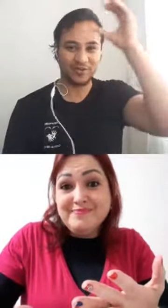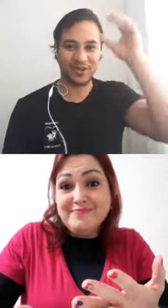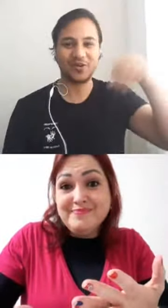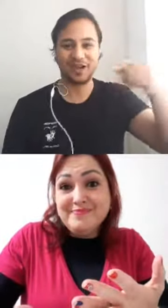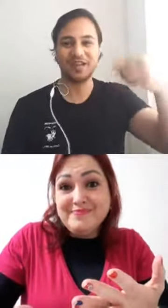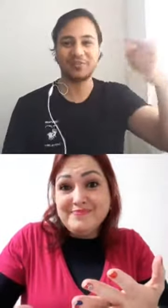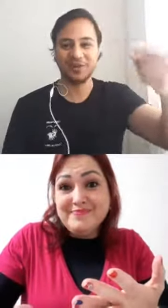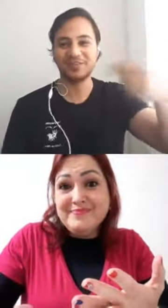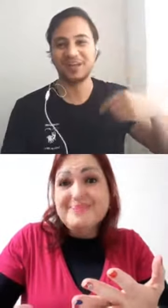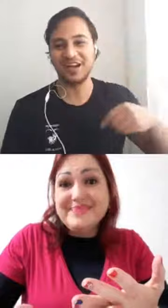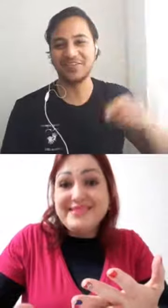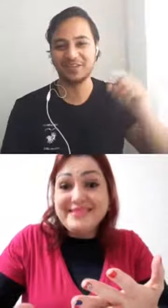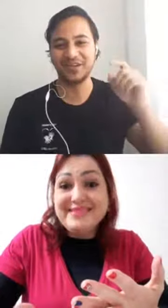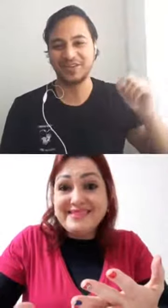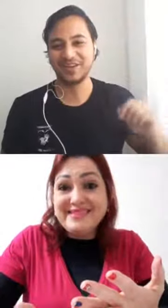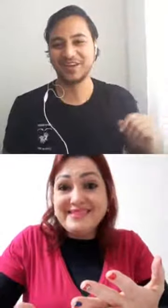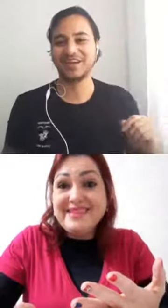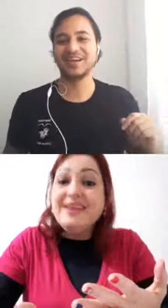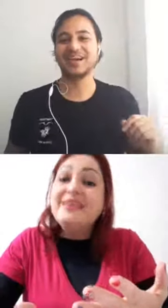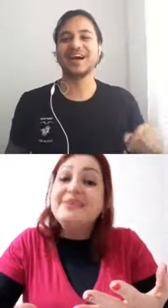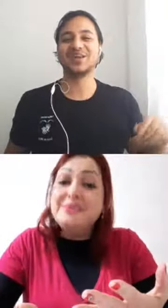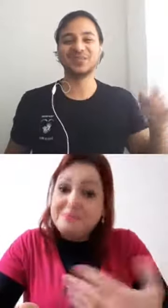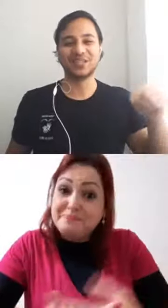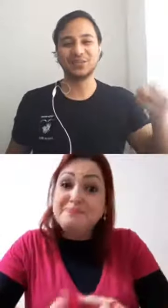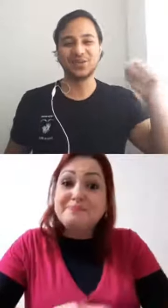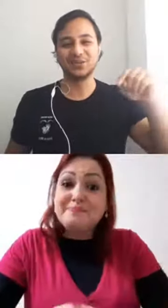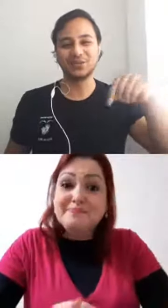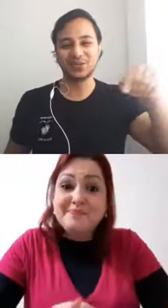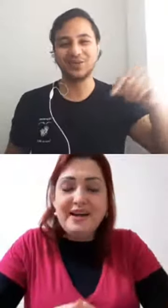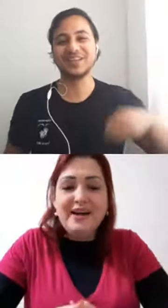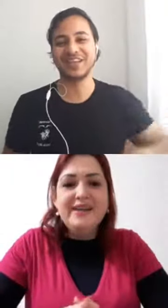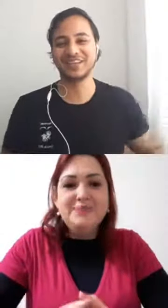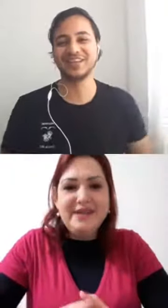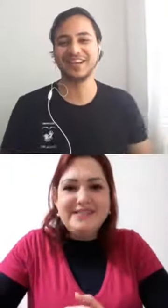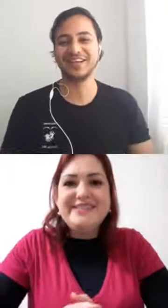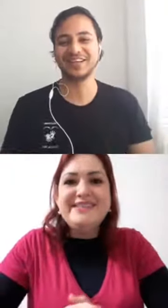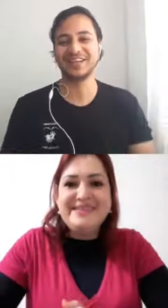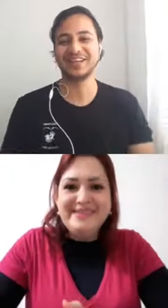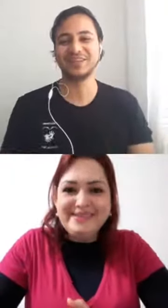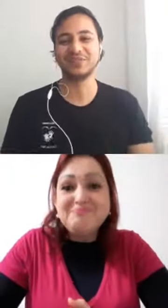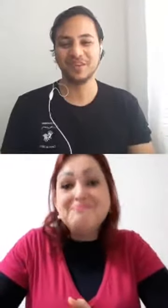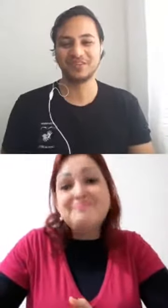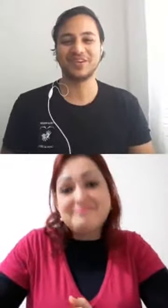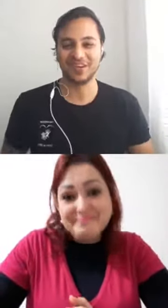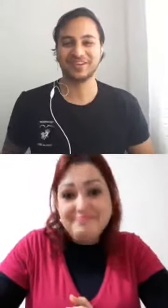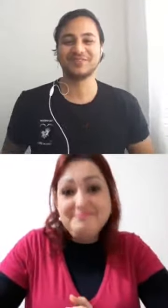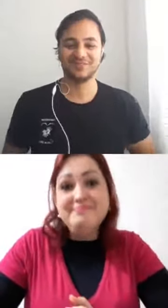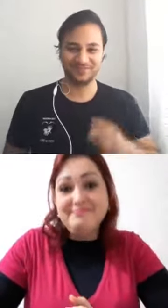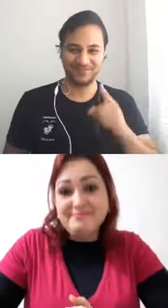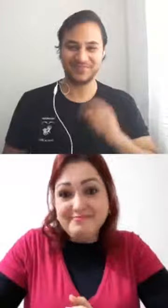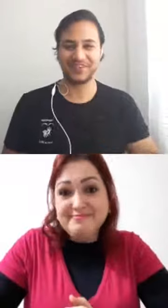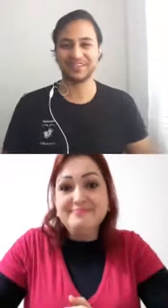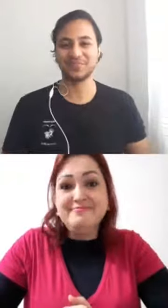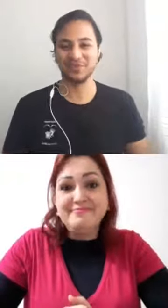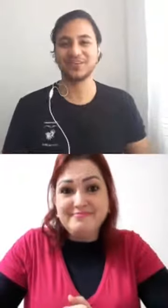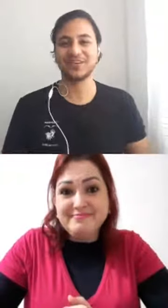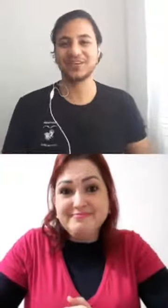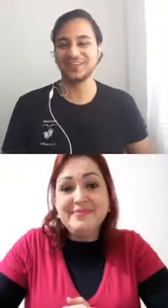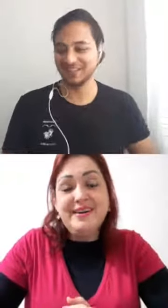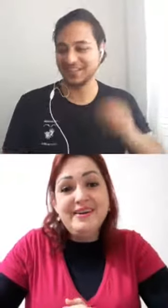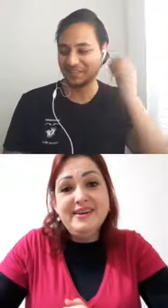gente vai falar com ela na próxima live sobre isso. A inclusão do aluno surdo Ah, que dentro bacana. do ambiente escolar. Bem nesse